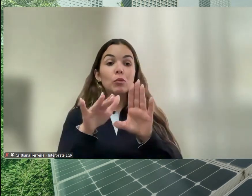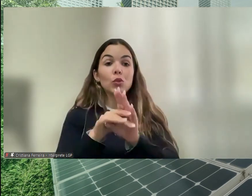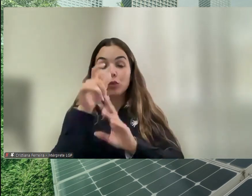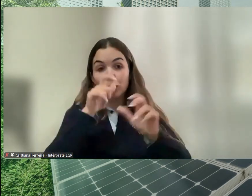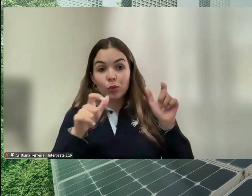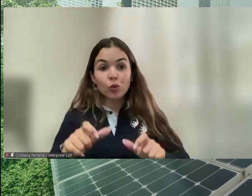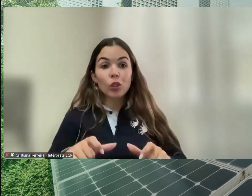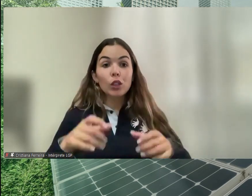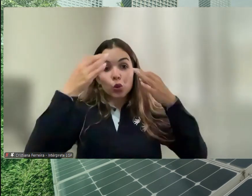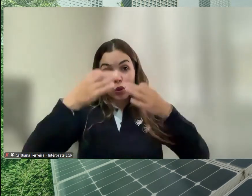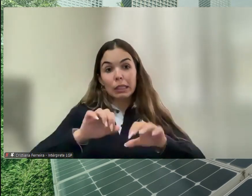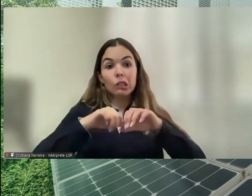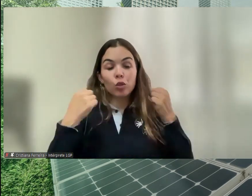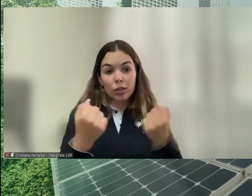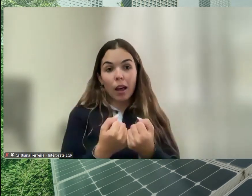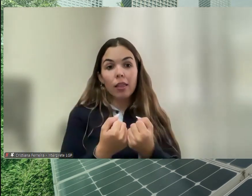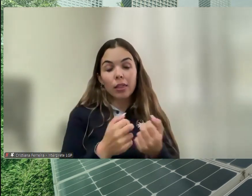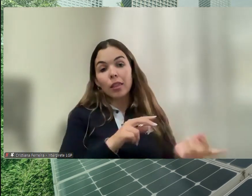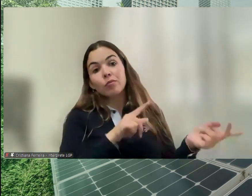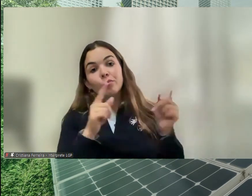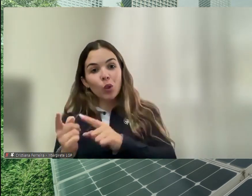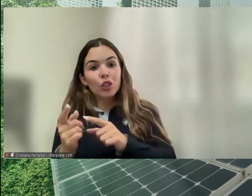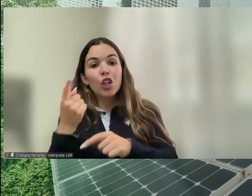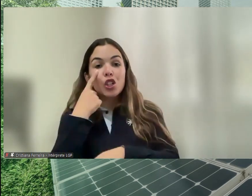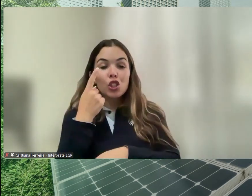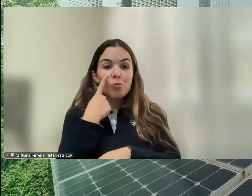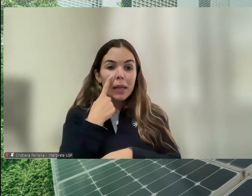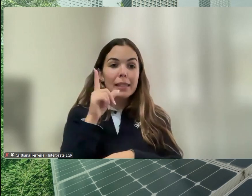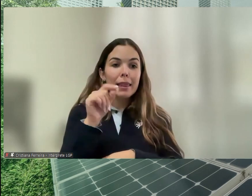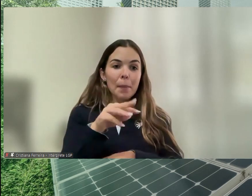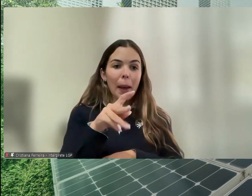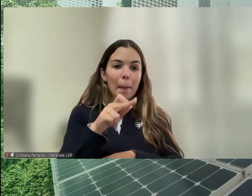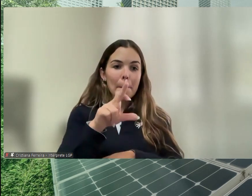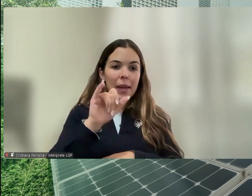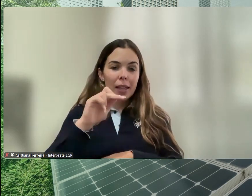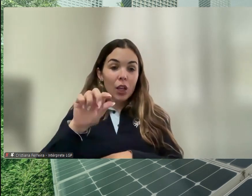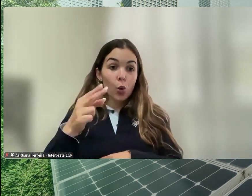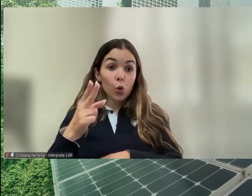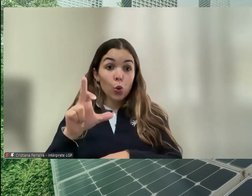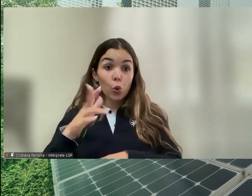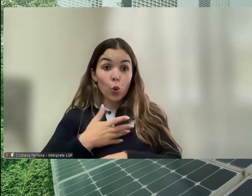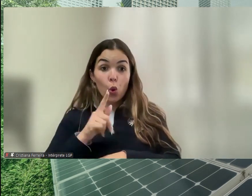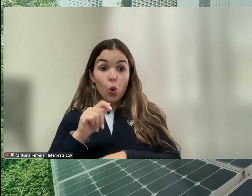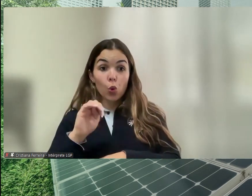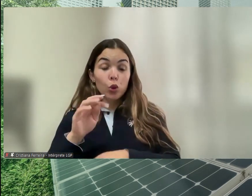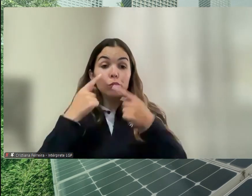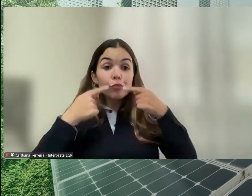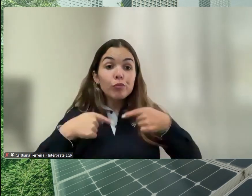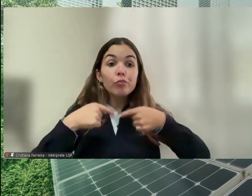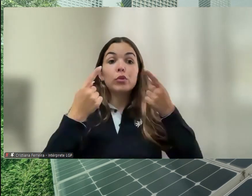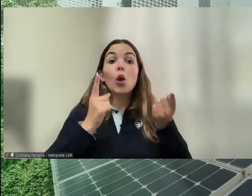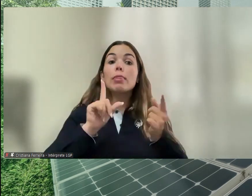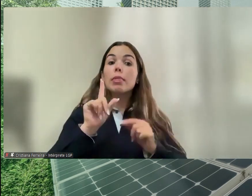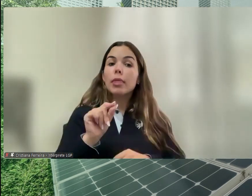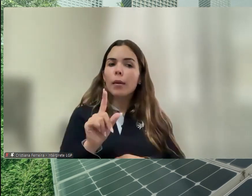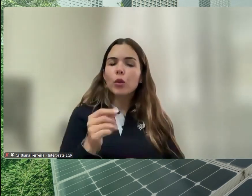social, passando depois pela experiência que a Maria de Lourdes Serpa de Carvalho nos trouxe e que demonstrou aqui